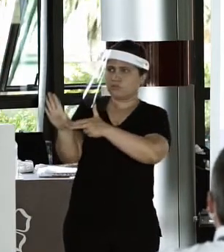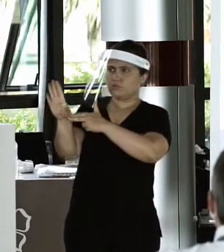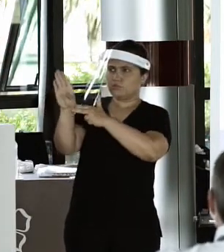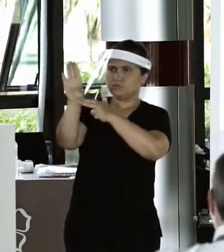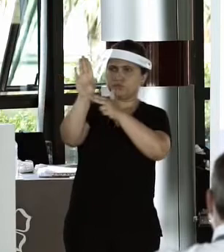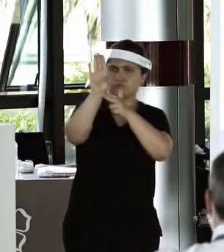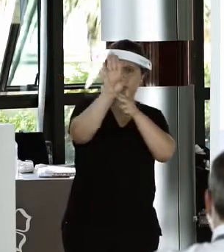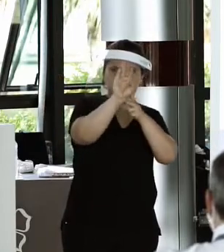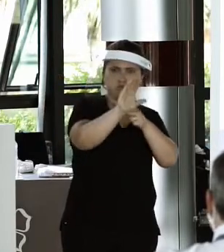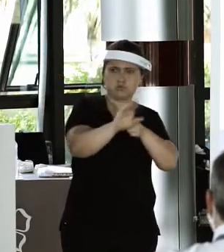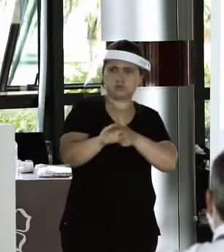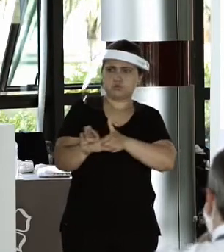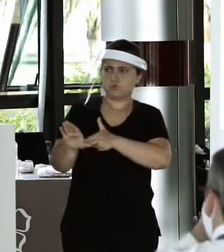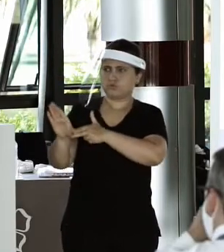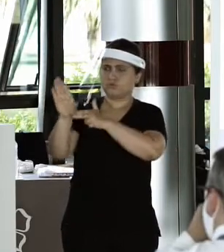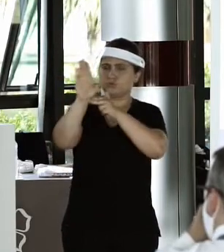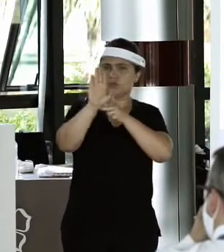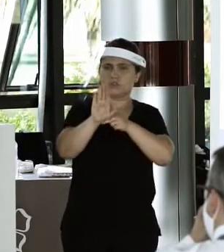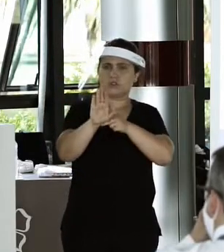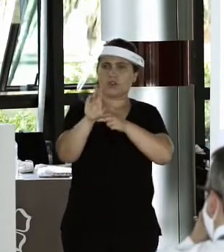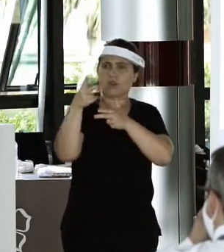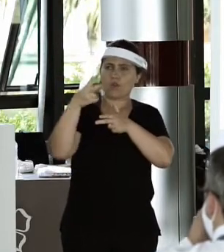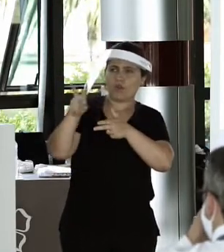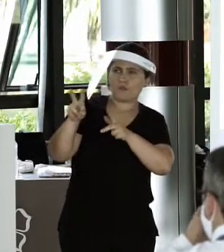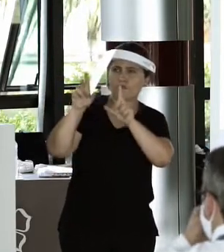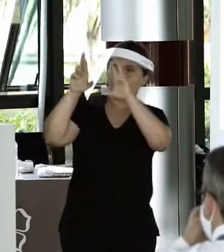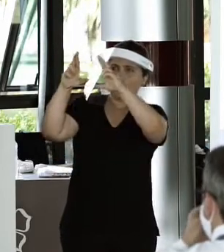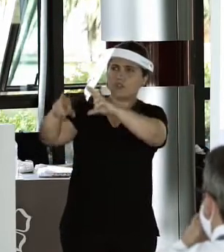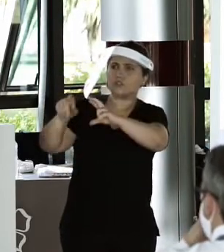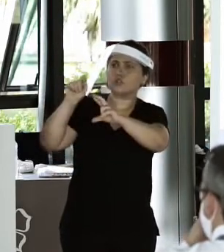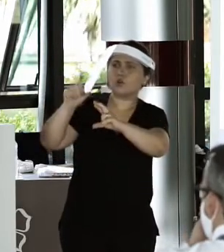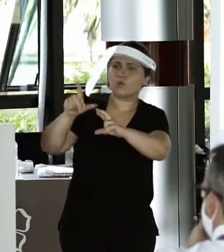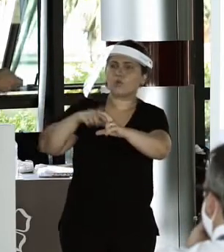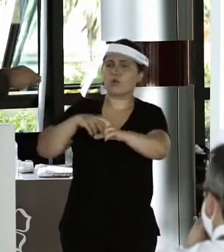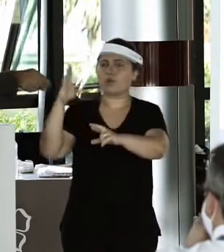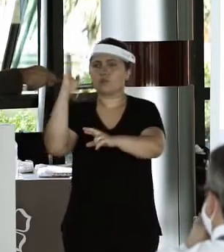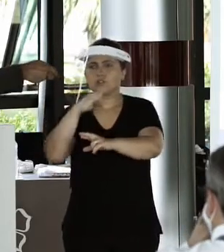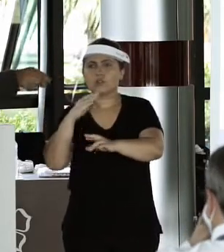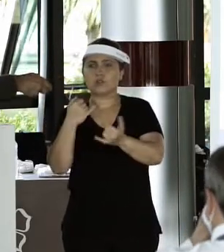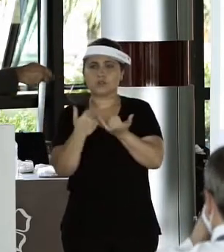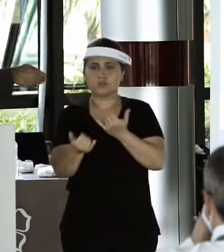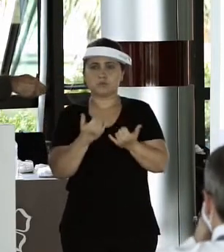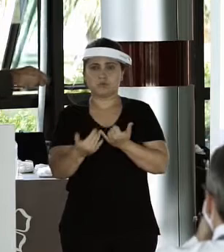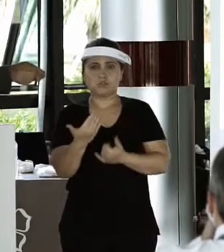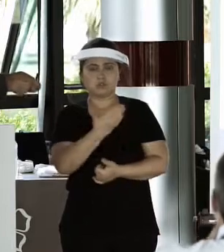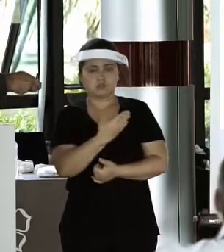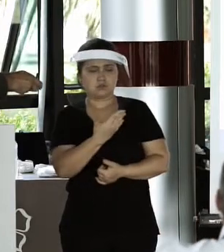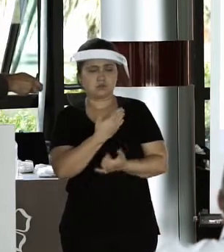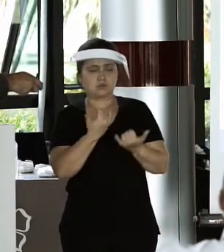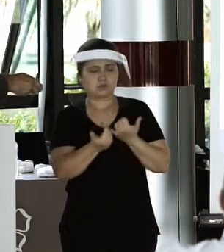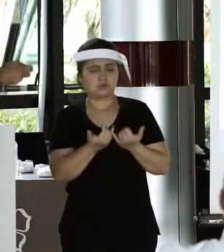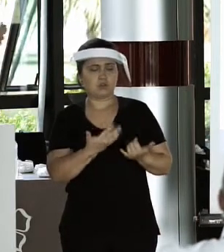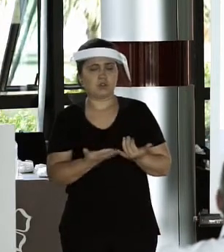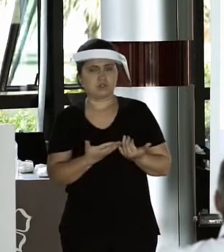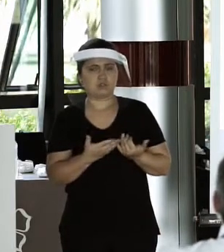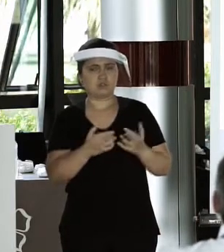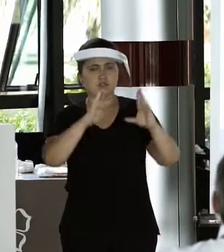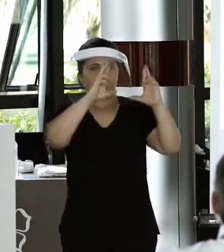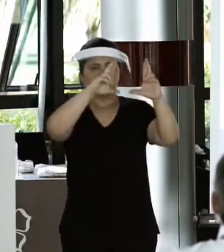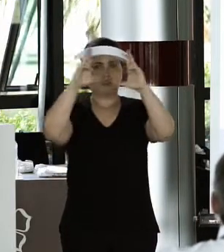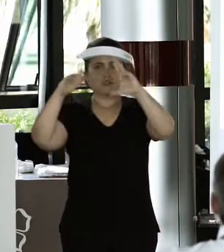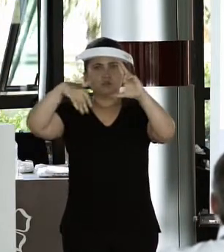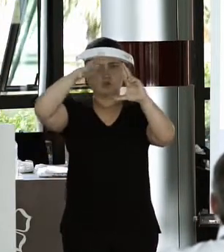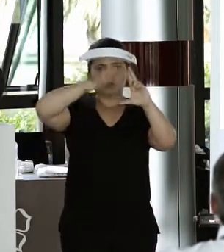sem ter que ir lá e bater na fachada para ver a região da cerâmica que está ruim. Ó. Por exemplo, essa fachada aqui, ó, essas